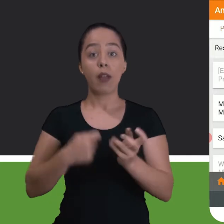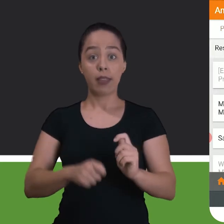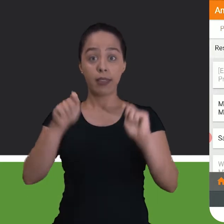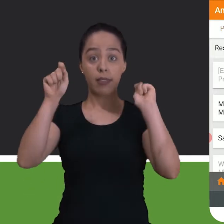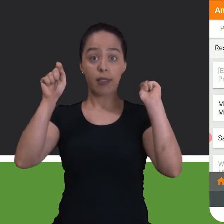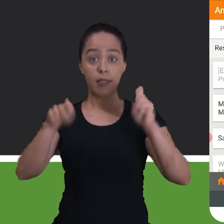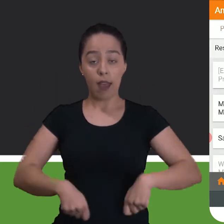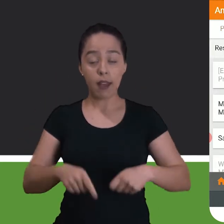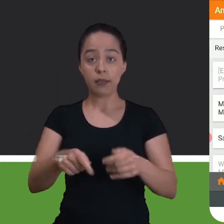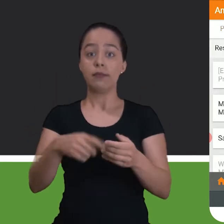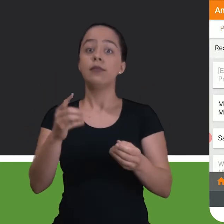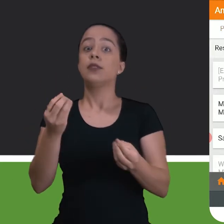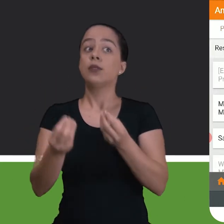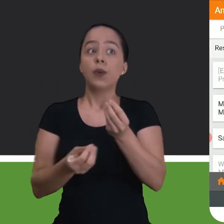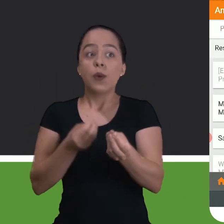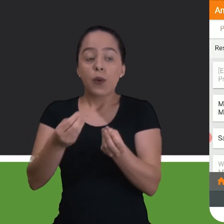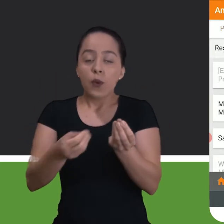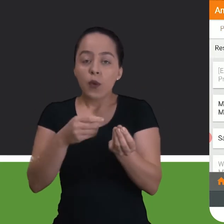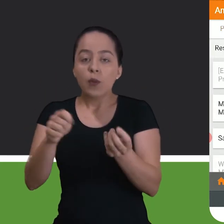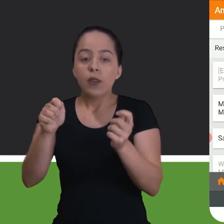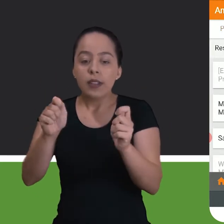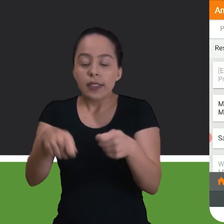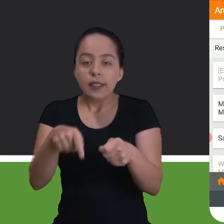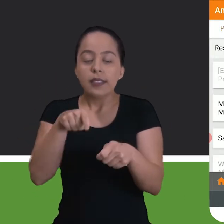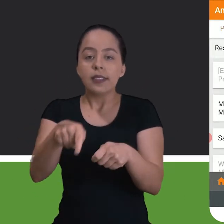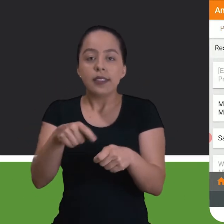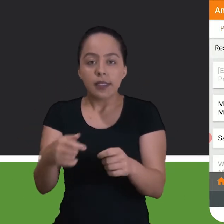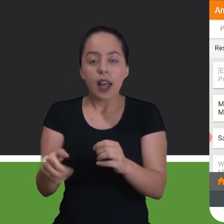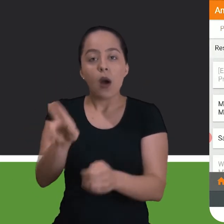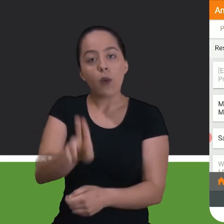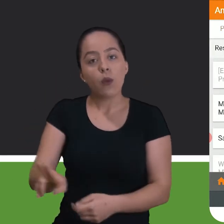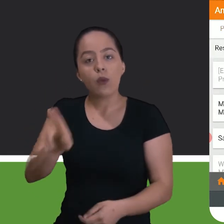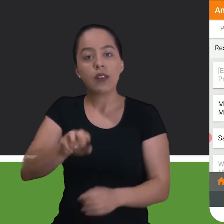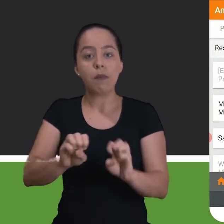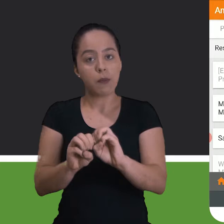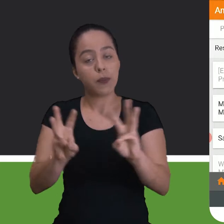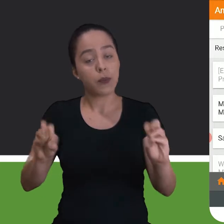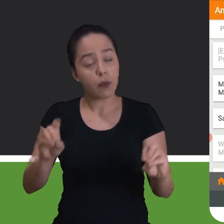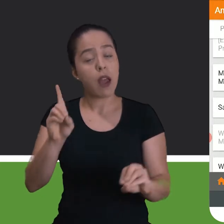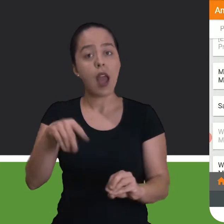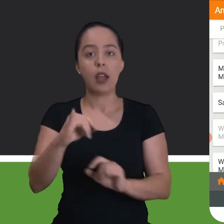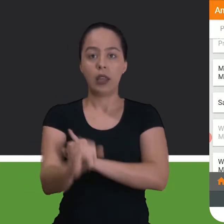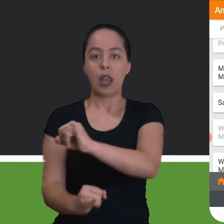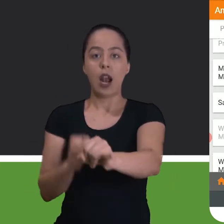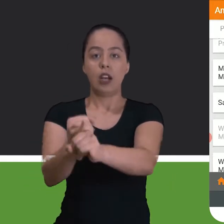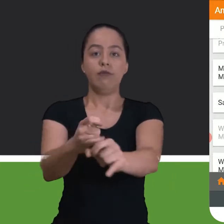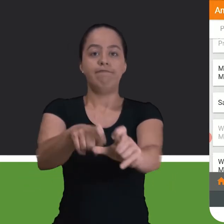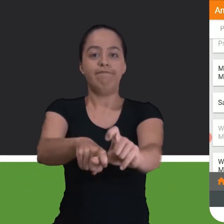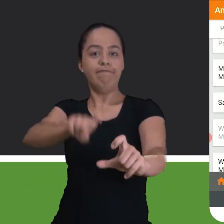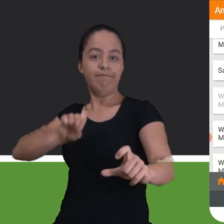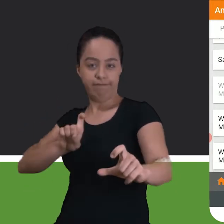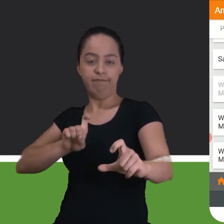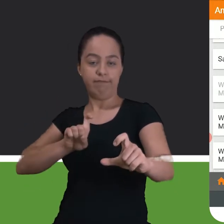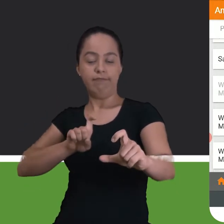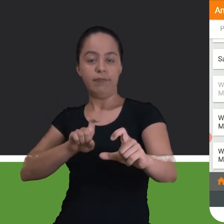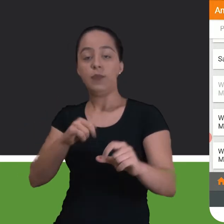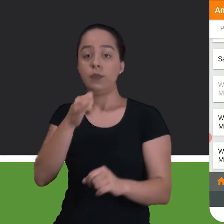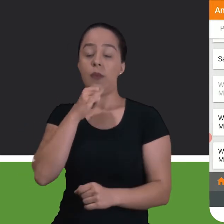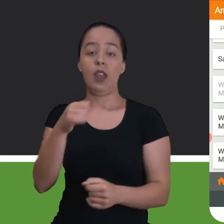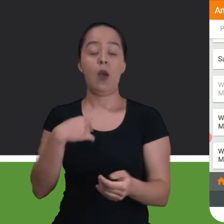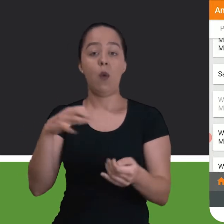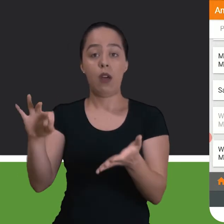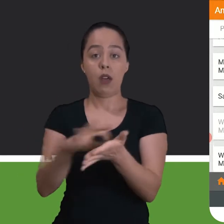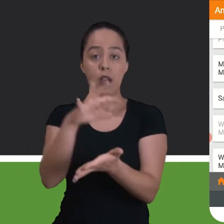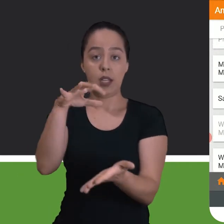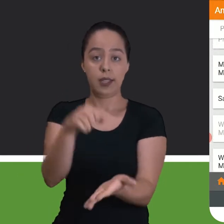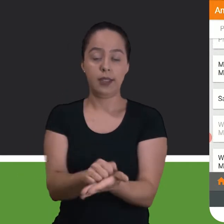trabalhar offline quando eu clico em painel aqui aparece em todos os cursos que eu tô cadastrado certo que eu